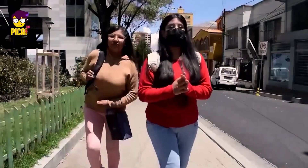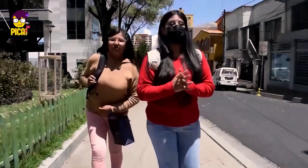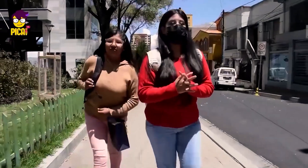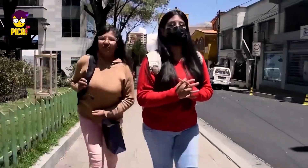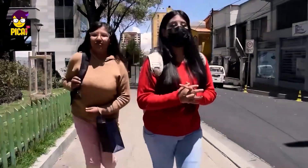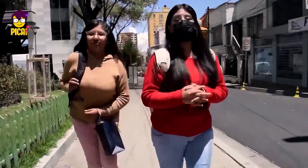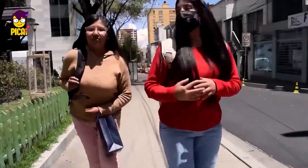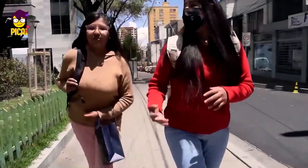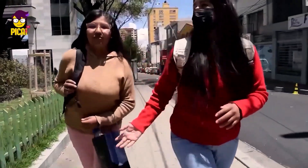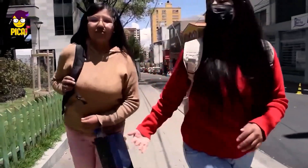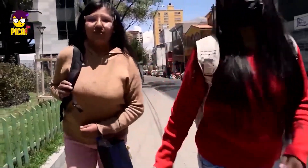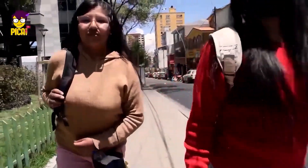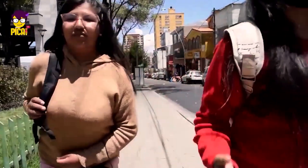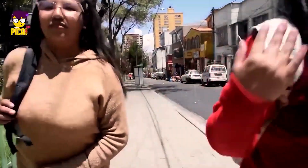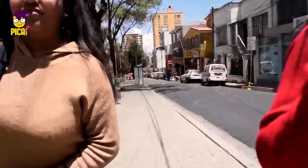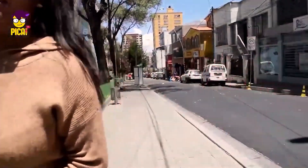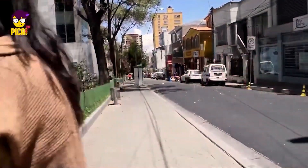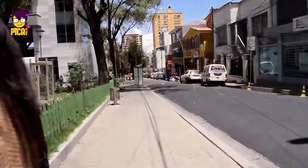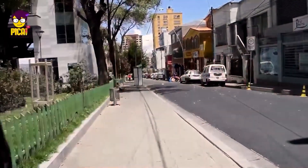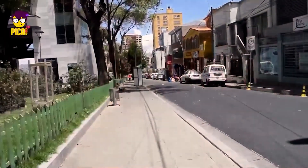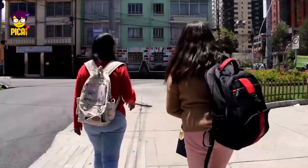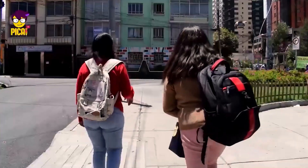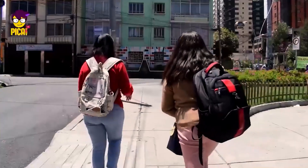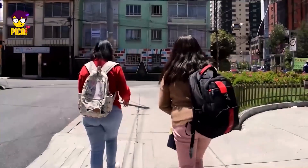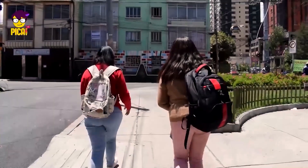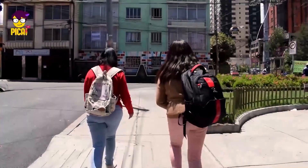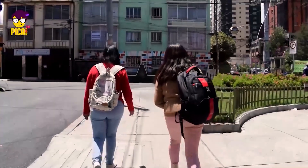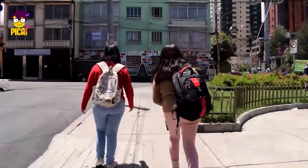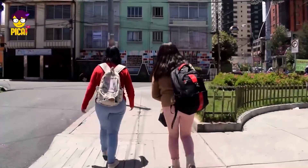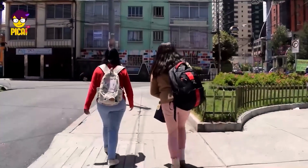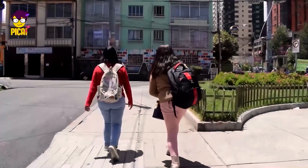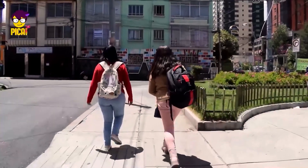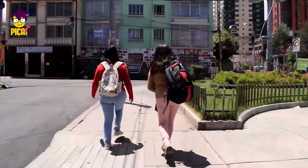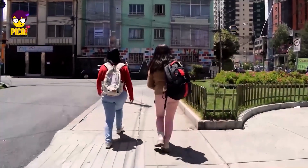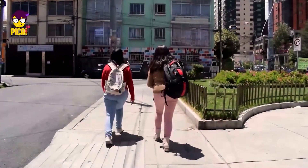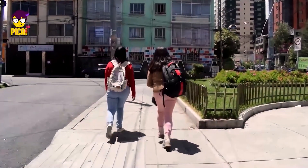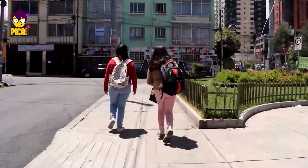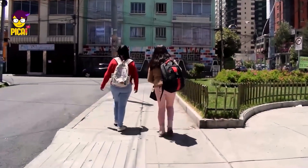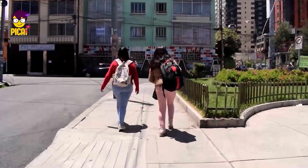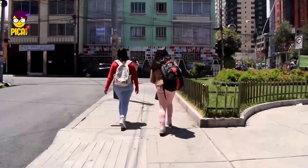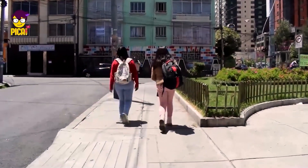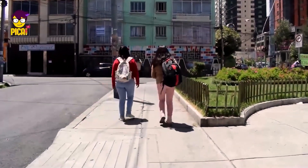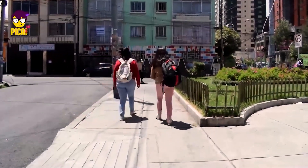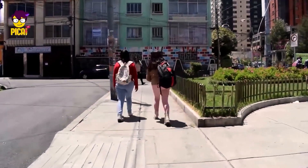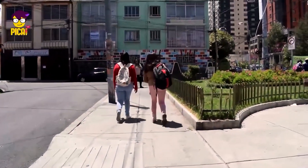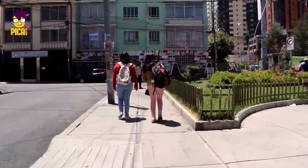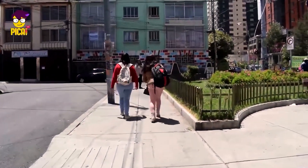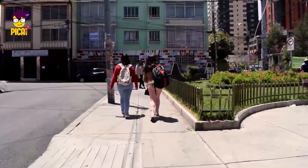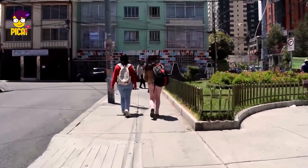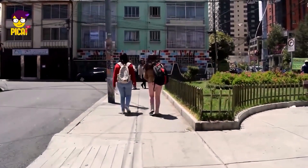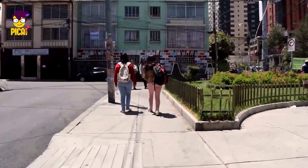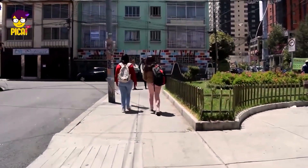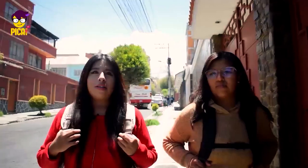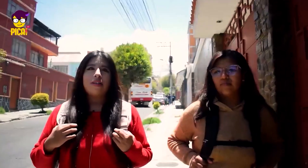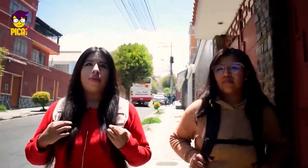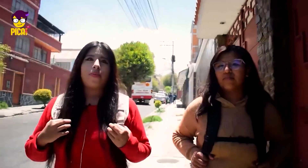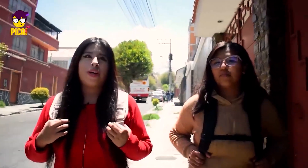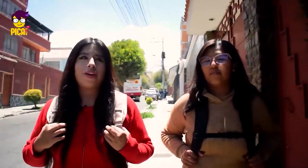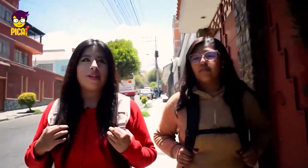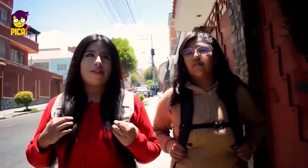EFETA. He sido su intérprete hasta ahora. Es difícil aprender al principio, pero es